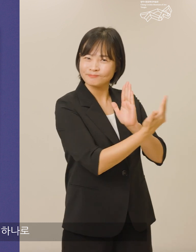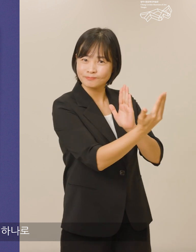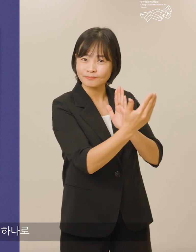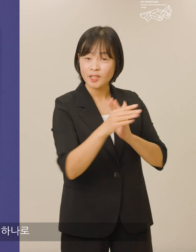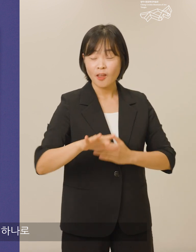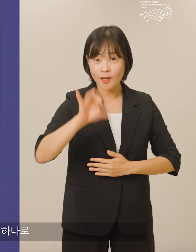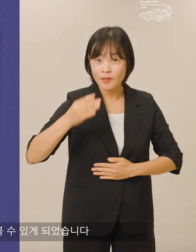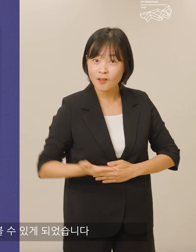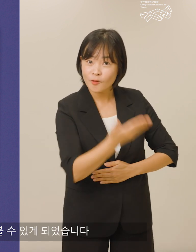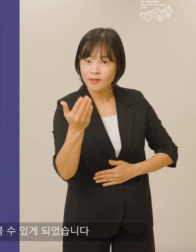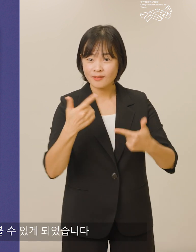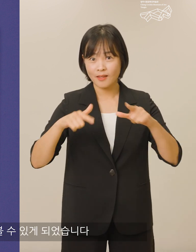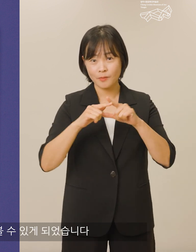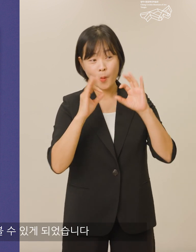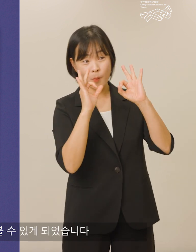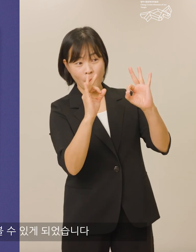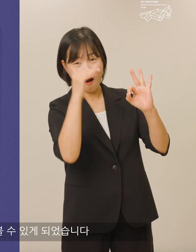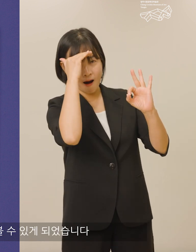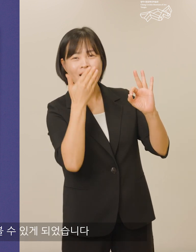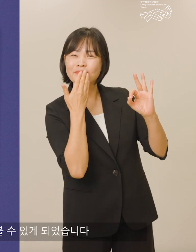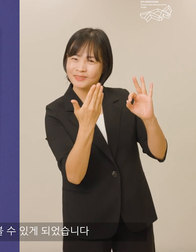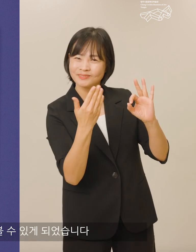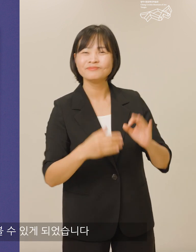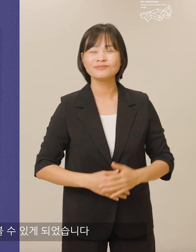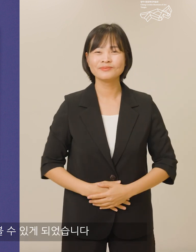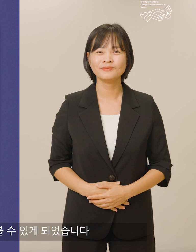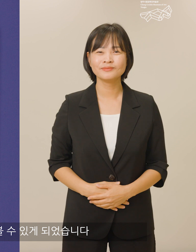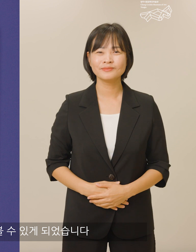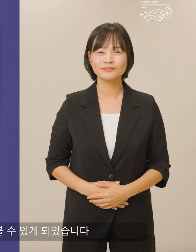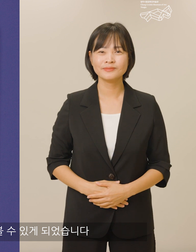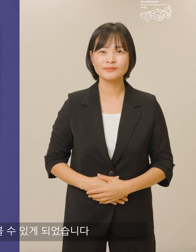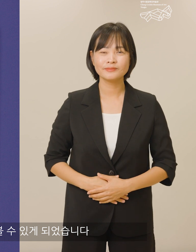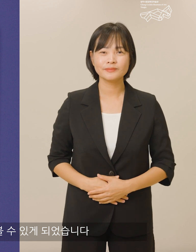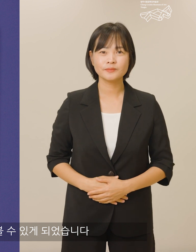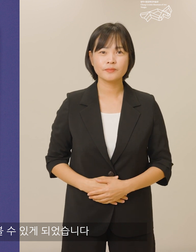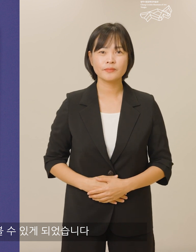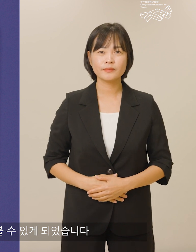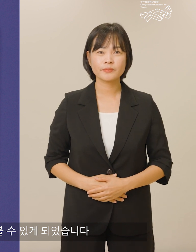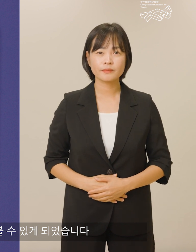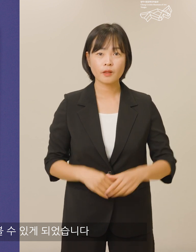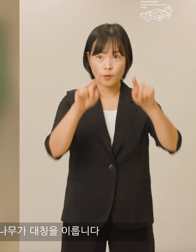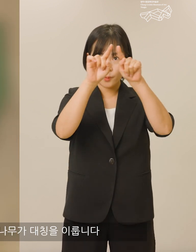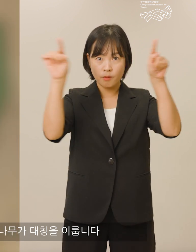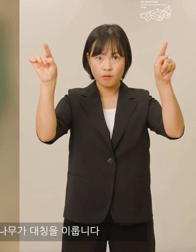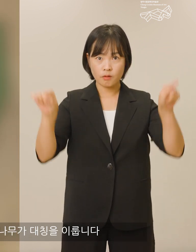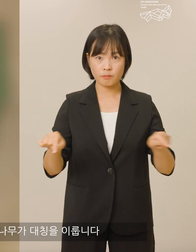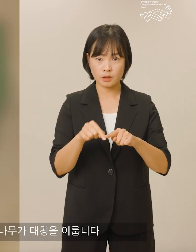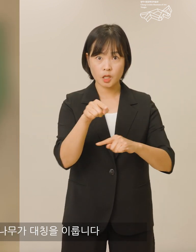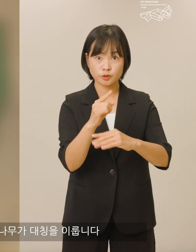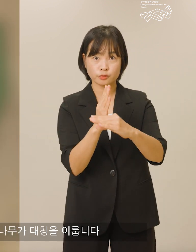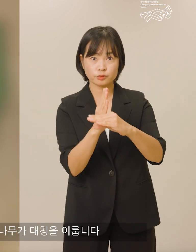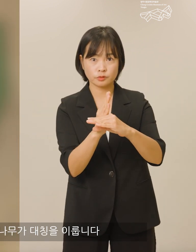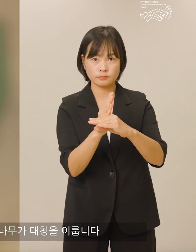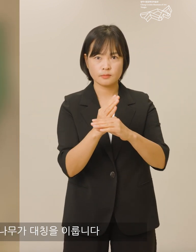4점 중 하나로 이번 전시를 통해서 처음으로 우리와 만나볼 수 있게 되었습니다. 화면